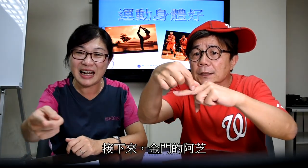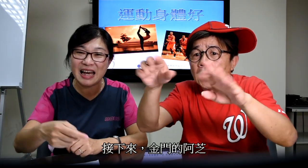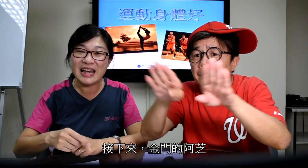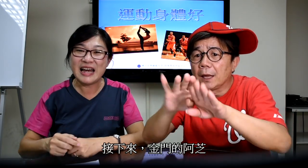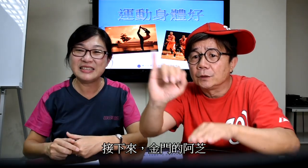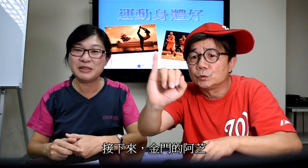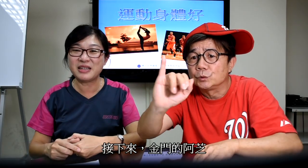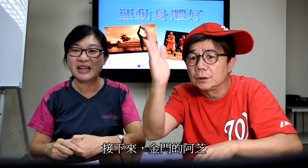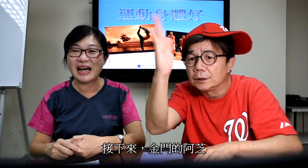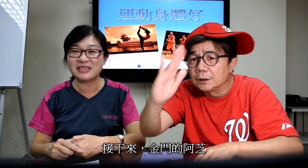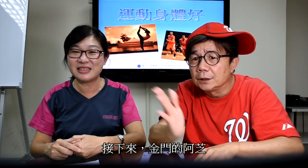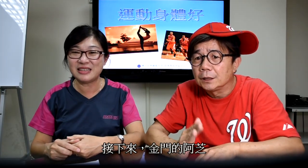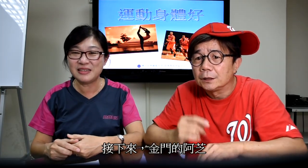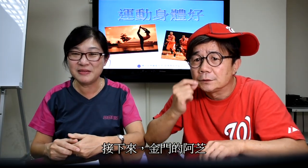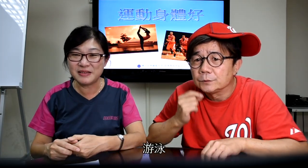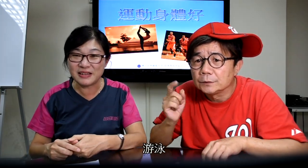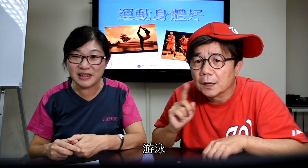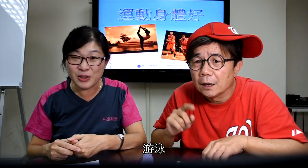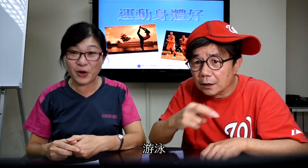来，金门的阿姿，游